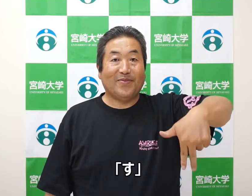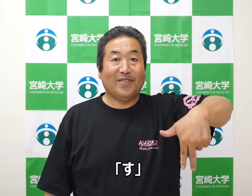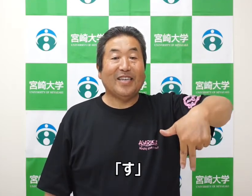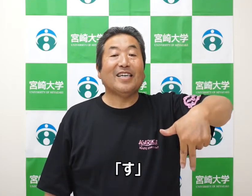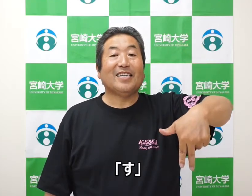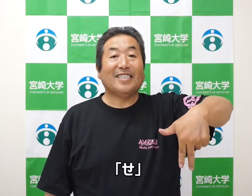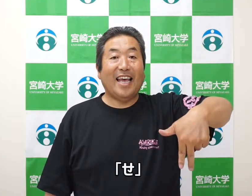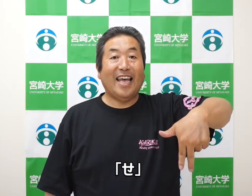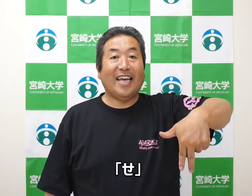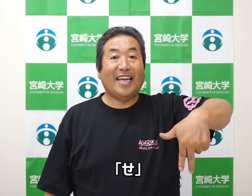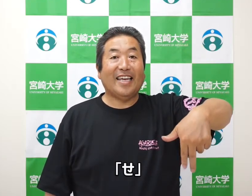せ、